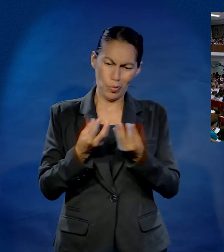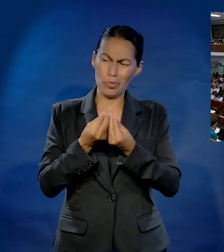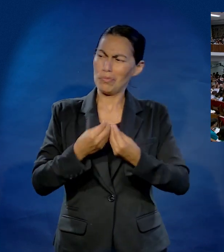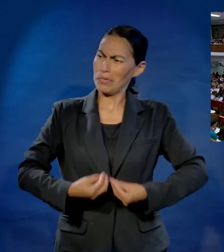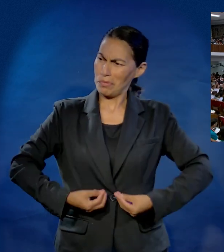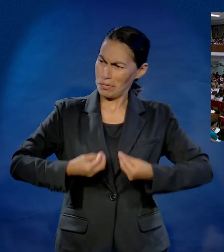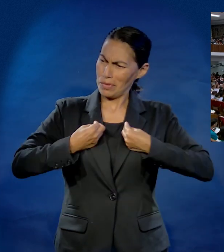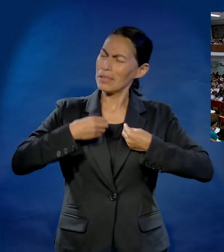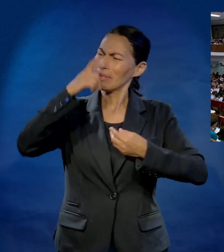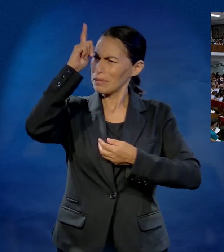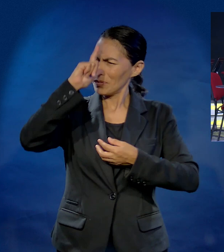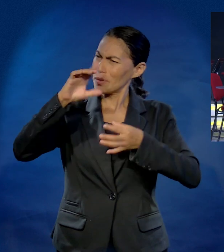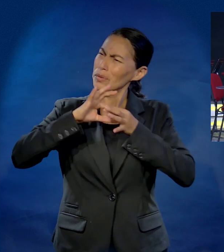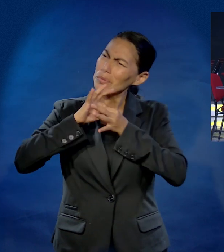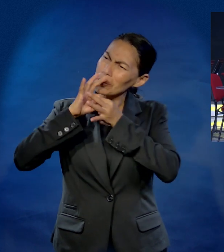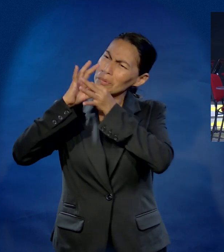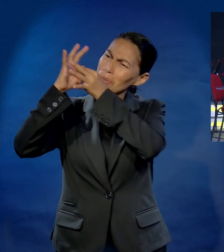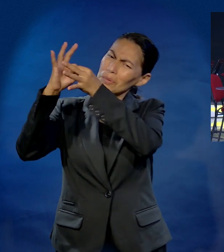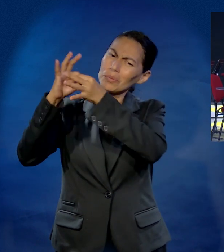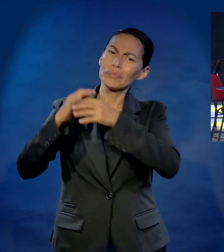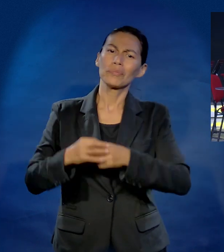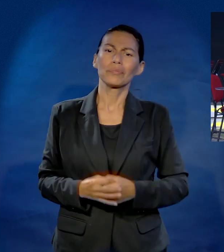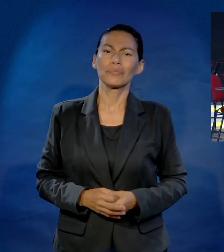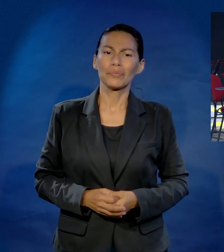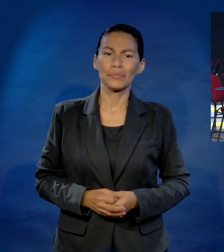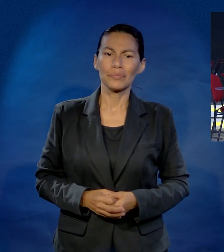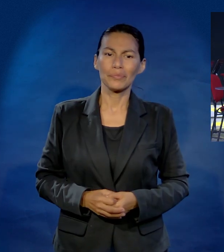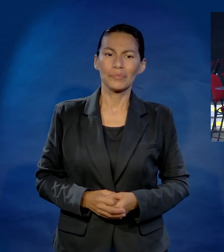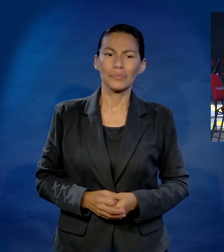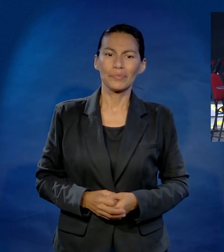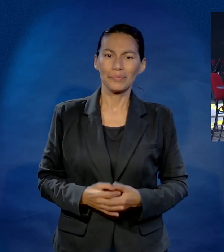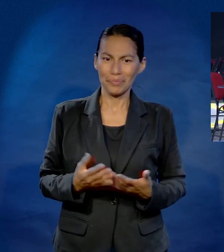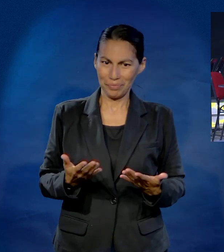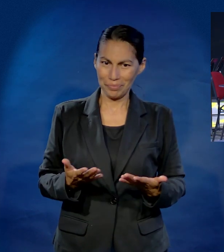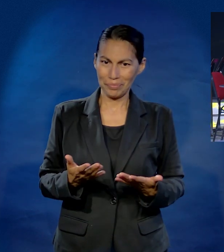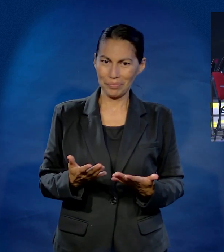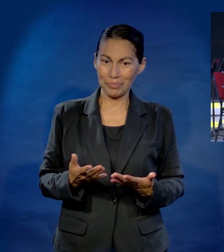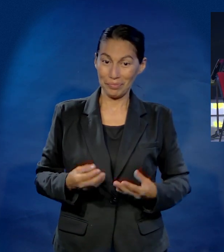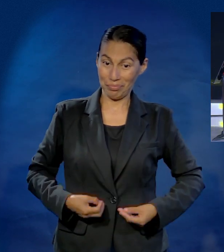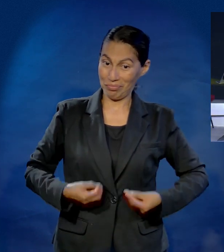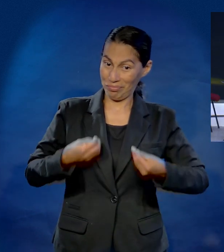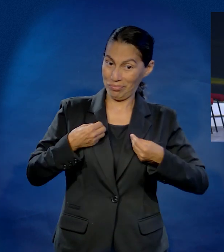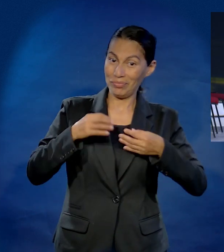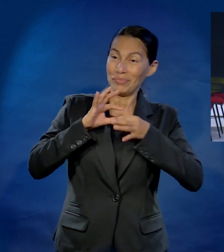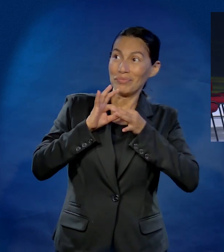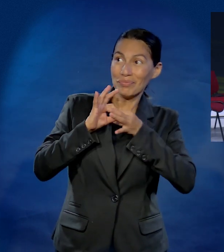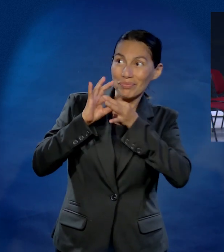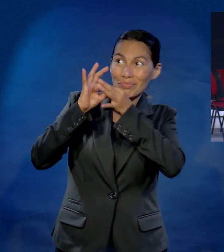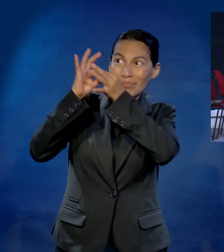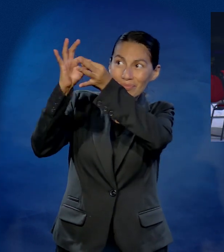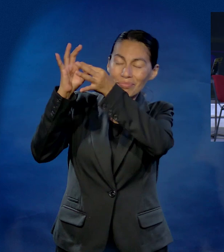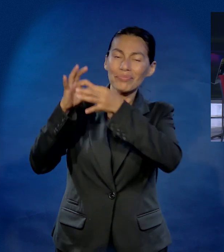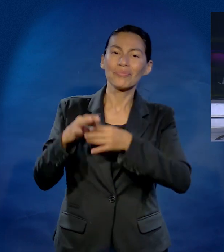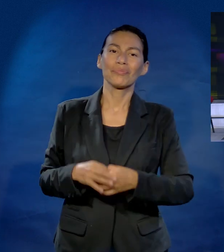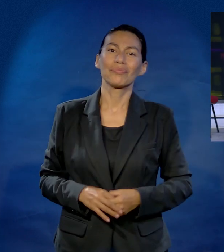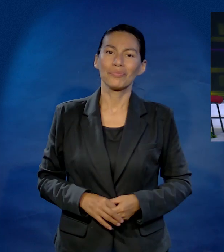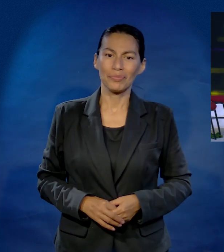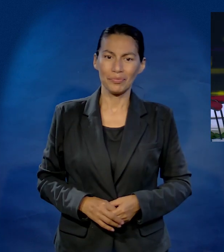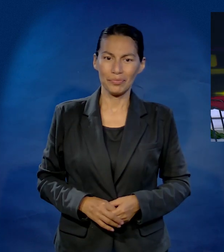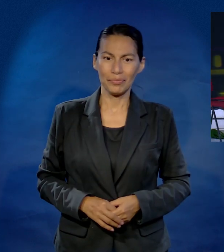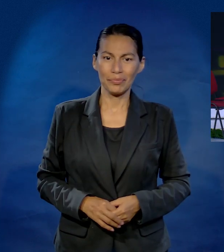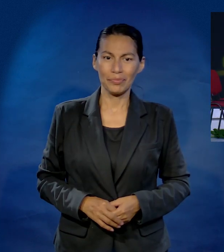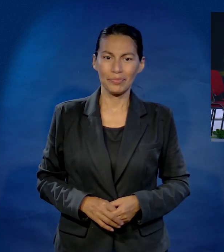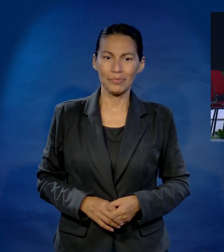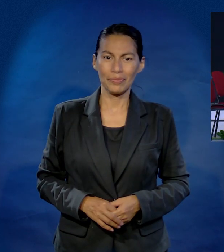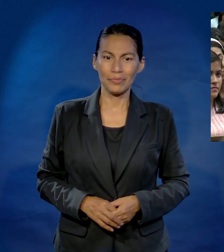el Espíritu, eso es vivir en el reino de Dios. Dígale al de al lado, hay que vivir en el Espíritu. Dígale así al de al